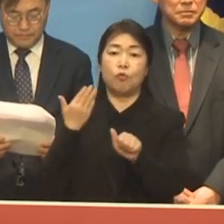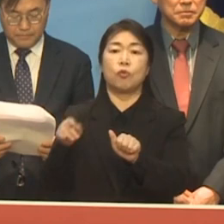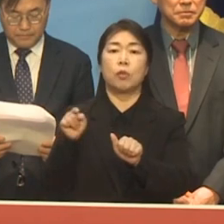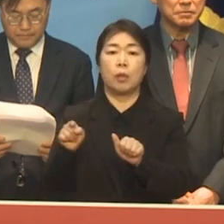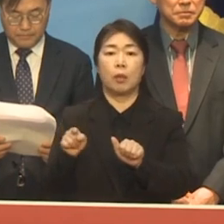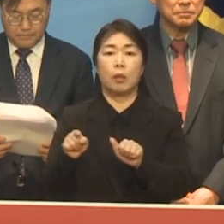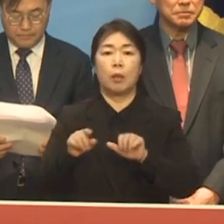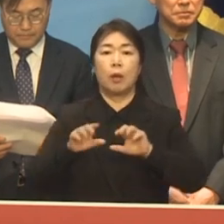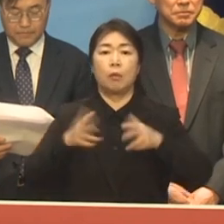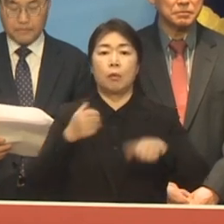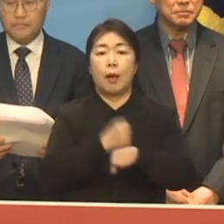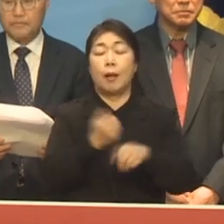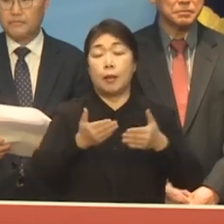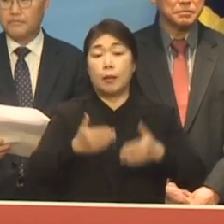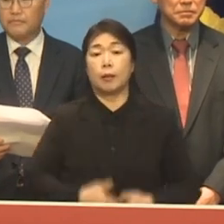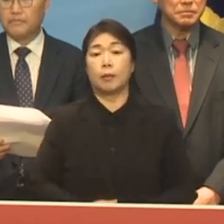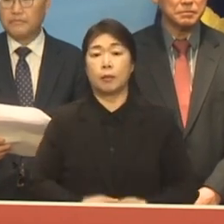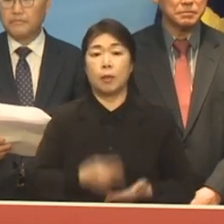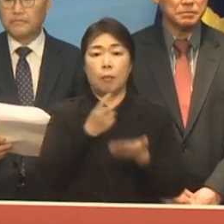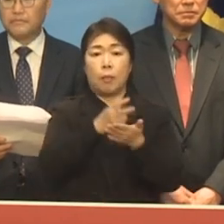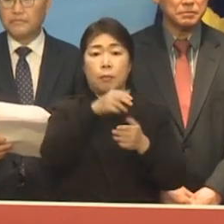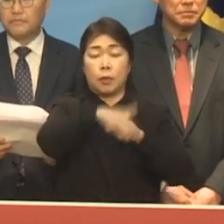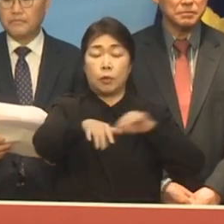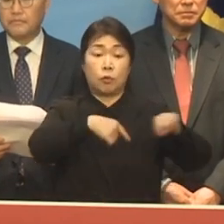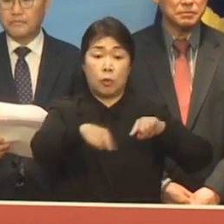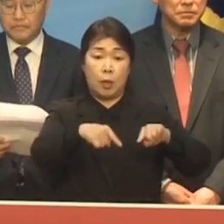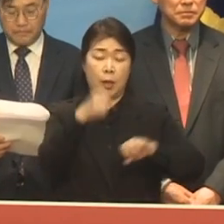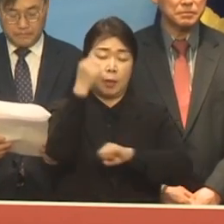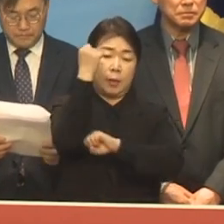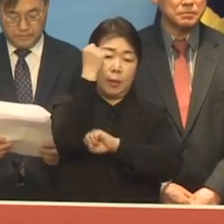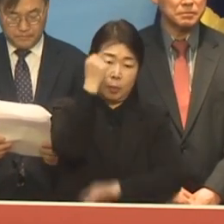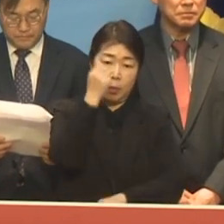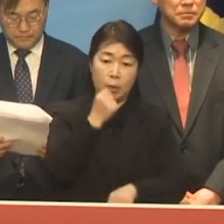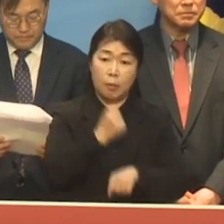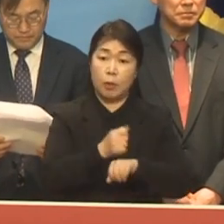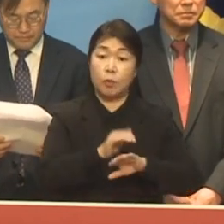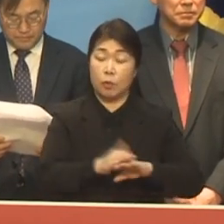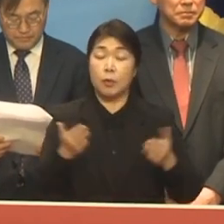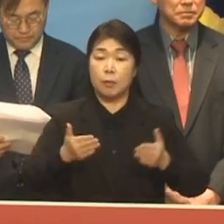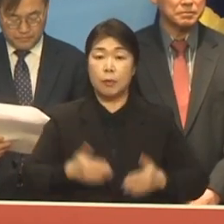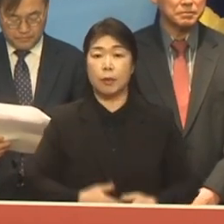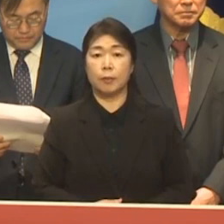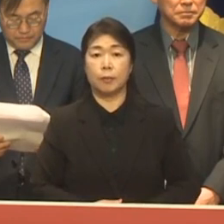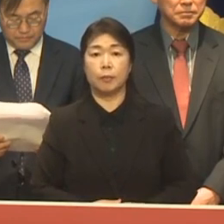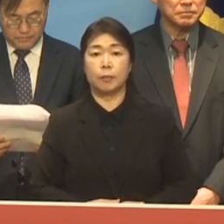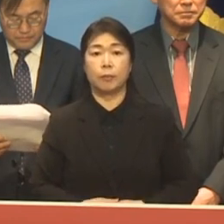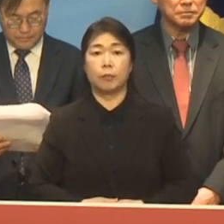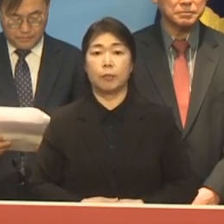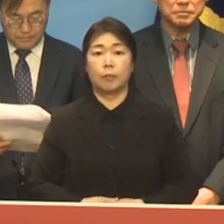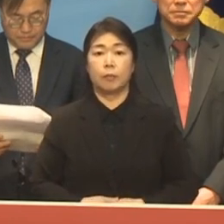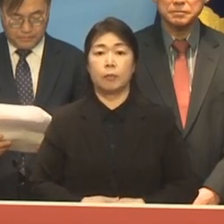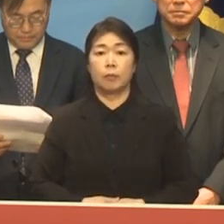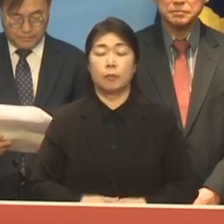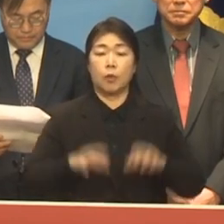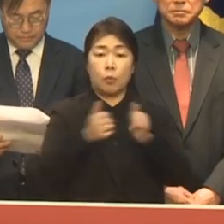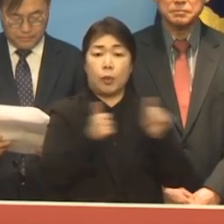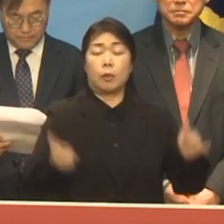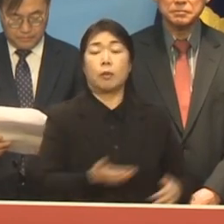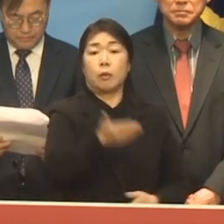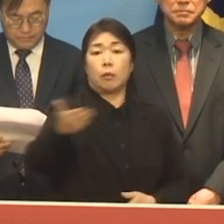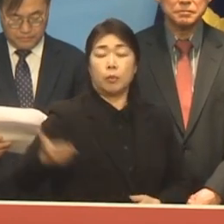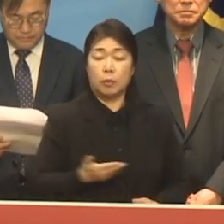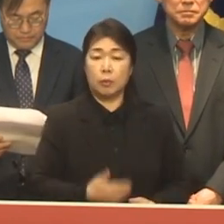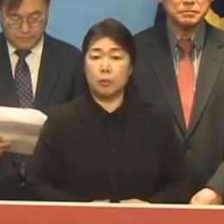존재의 이유며 법치 국가의 근간을 세우는 일입니다. 국민 여러분,